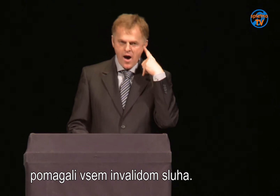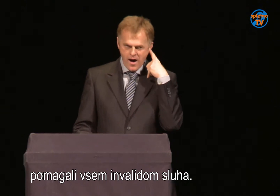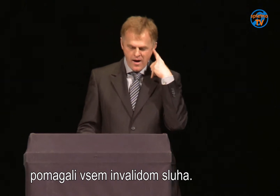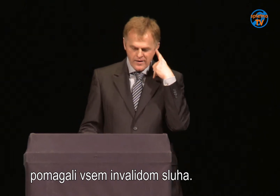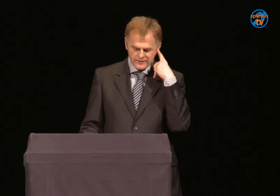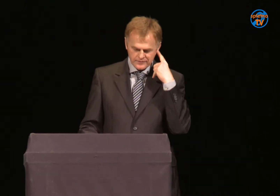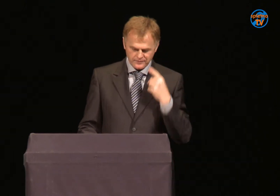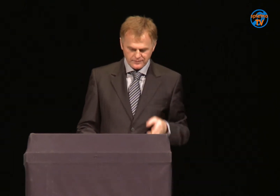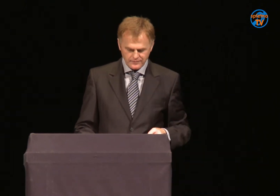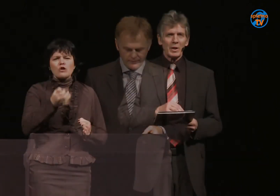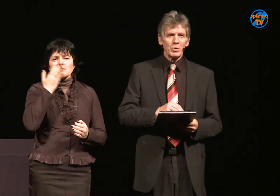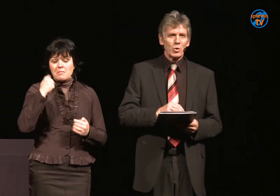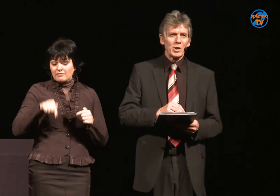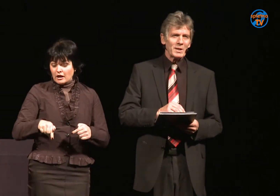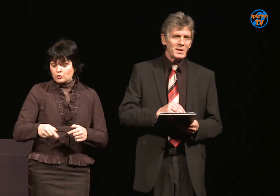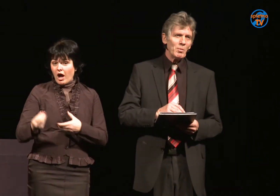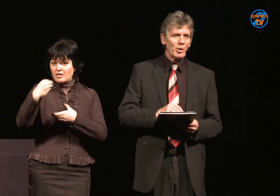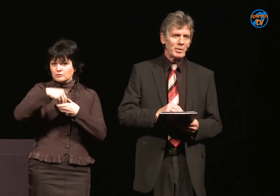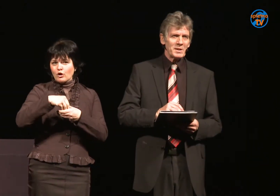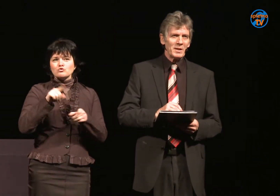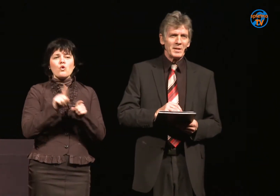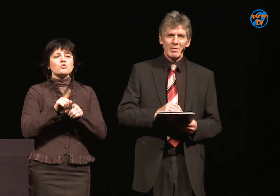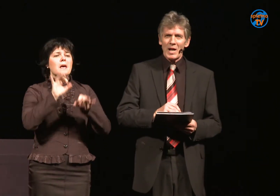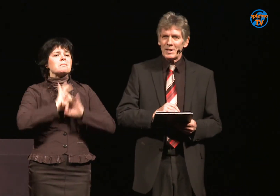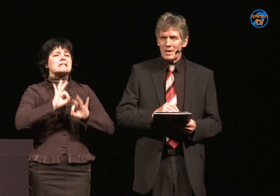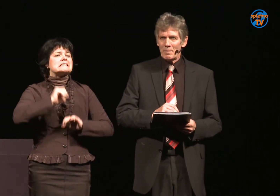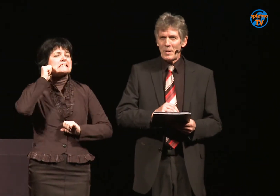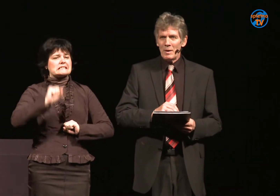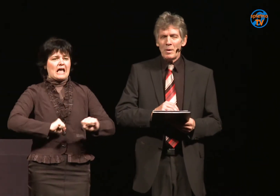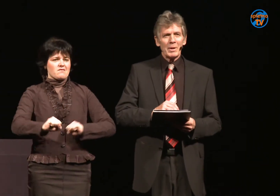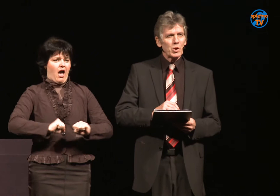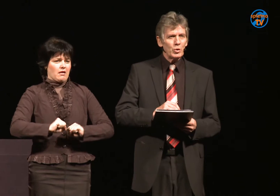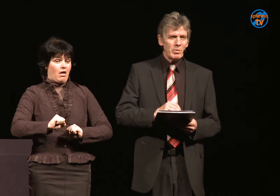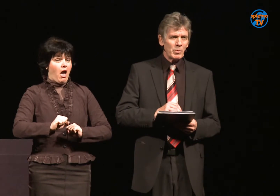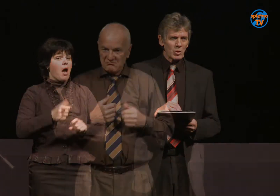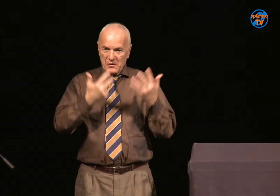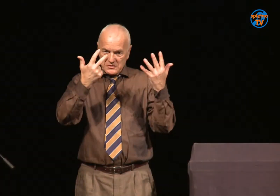sluha. Navzoča recimo predsednica vlade. Pa če tudi vsaj